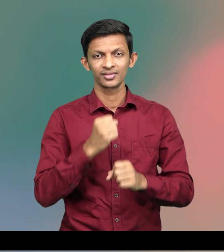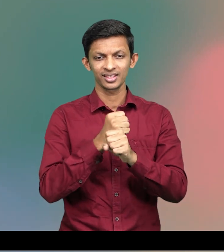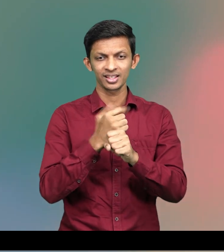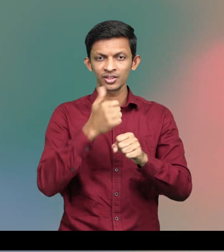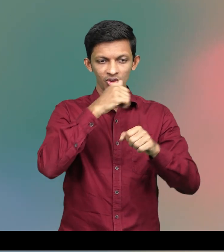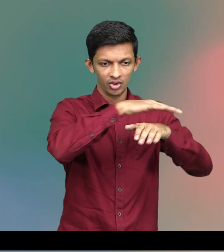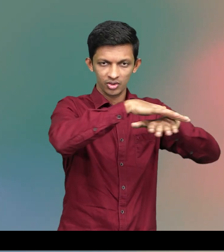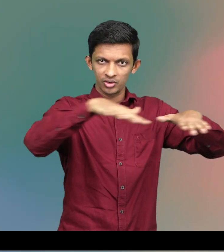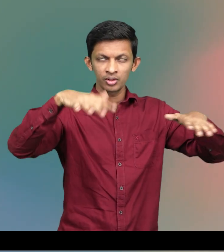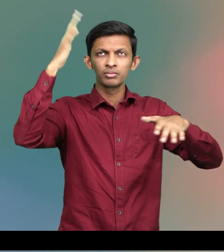భూగర్భ జలాలు.